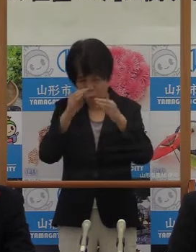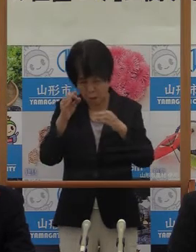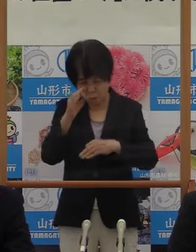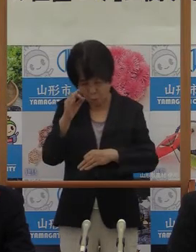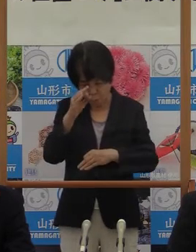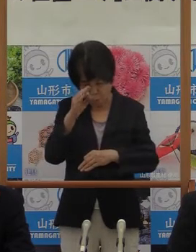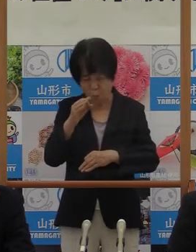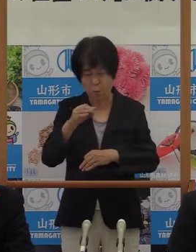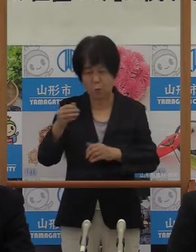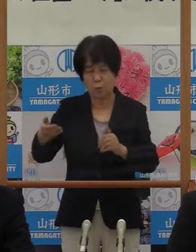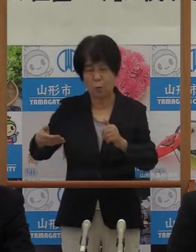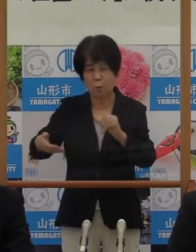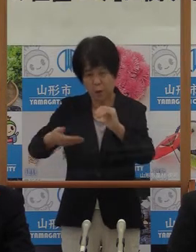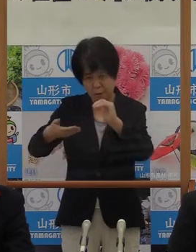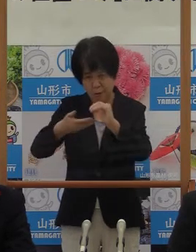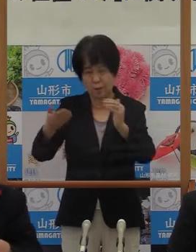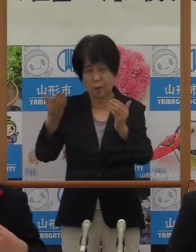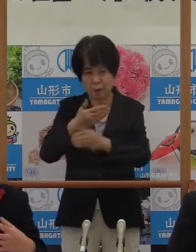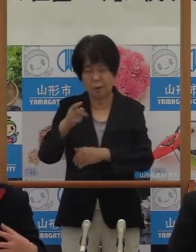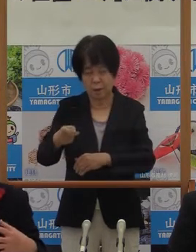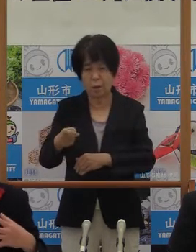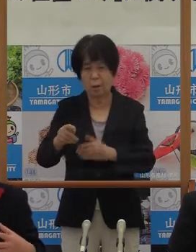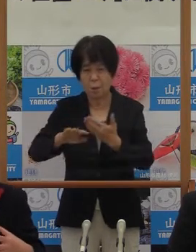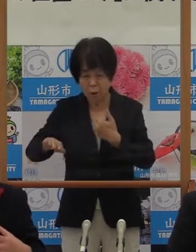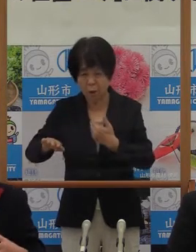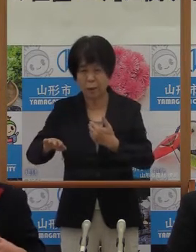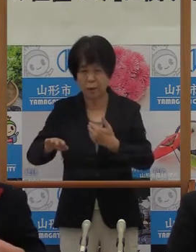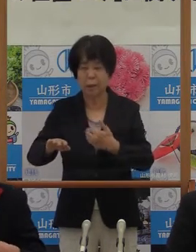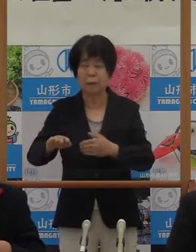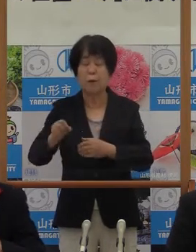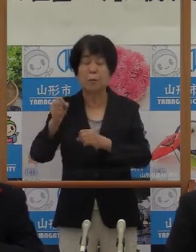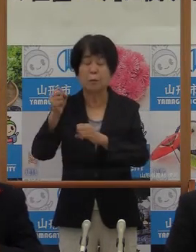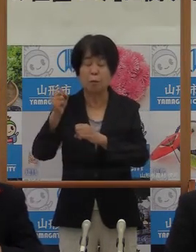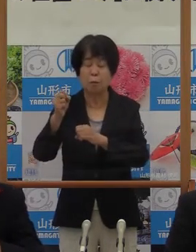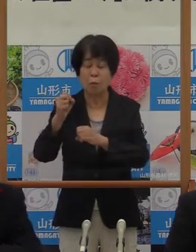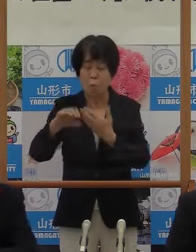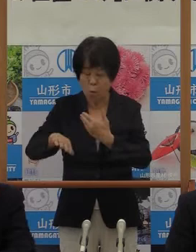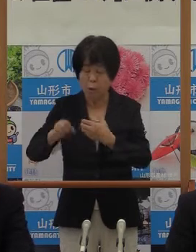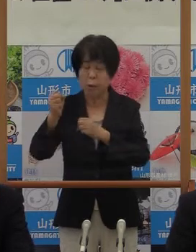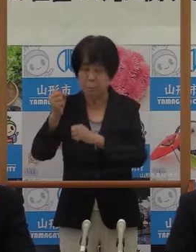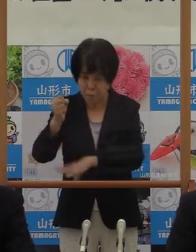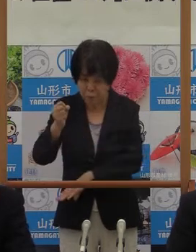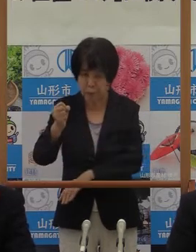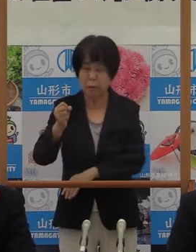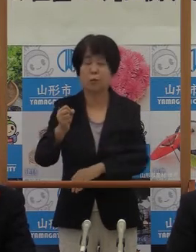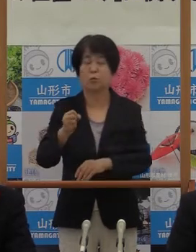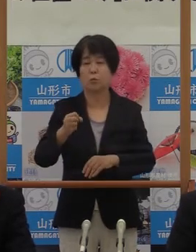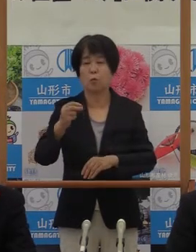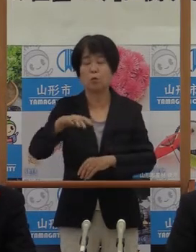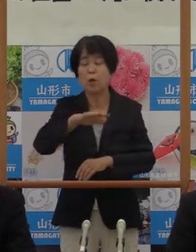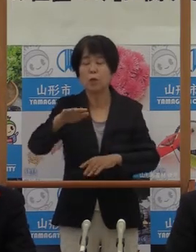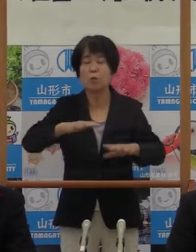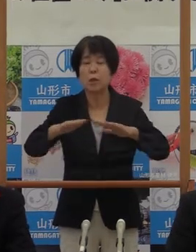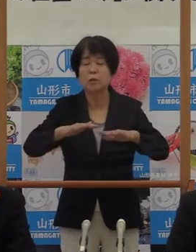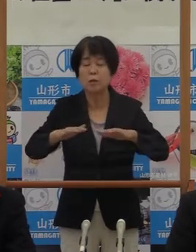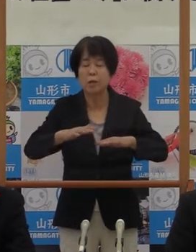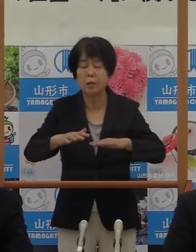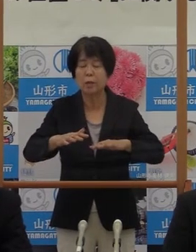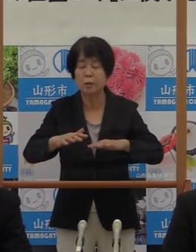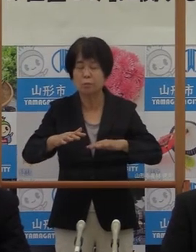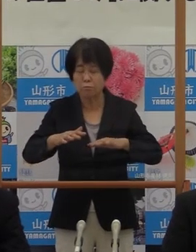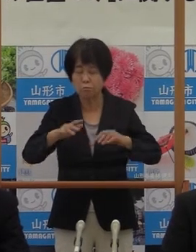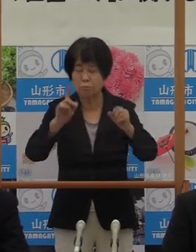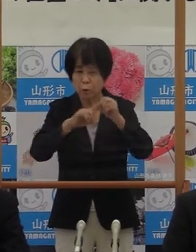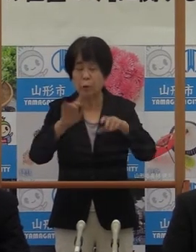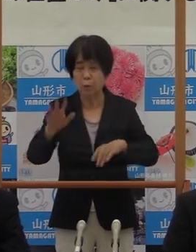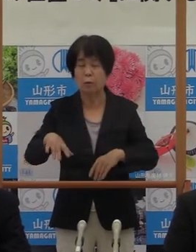ということに加えてですね、当然そのベースにグランドデザインの趣旨と合っているというのもあるんですが、公園空白区域の